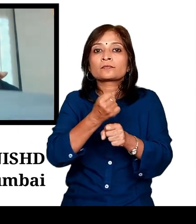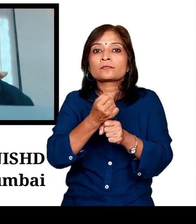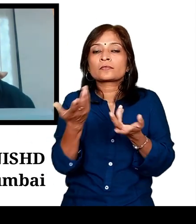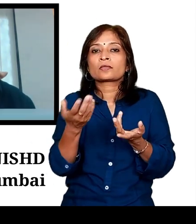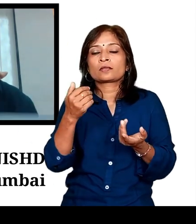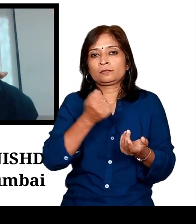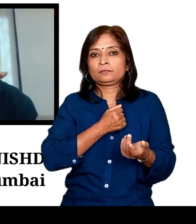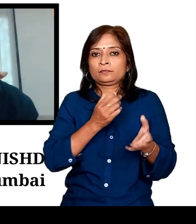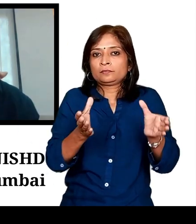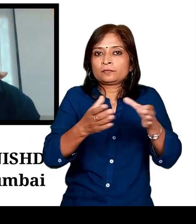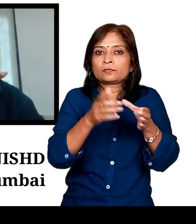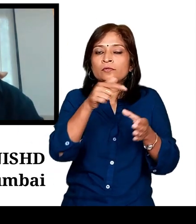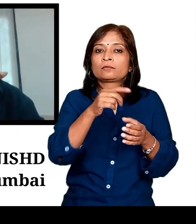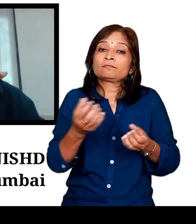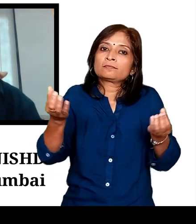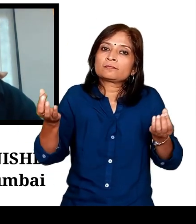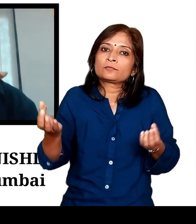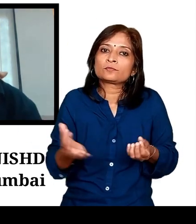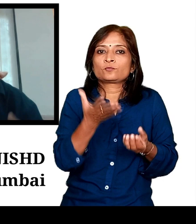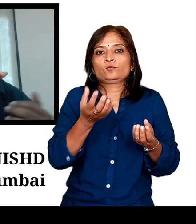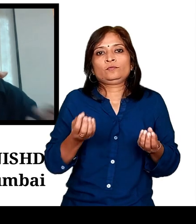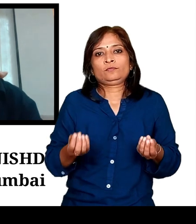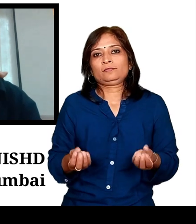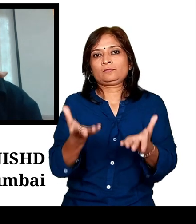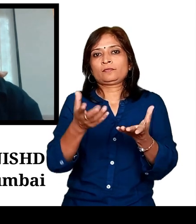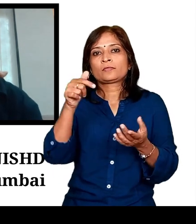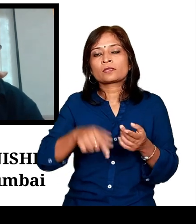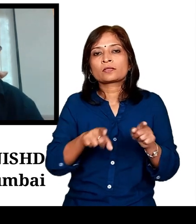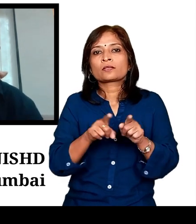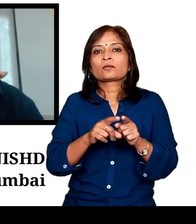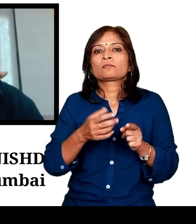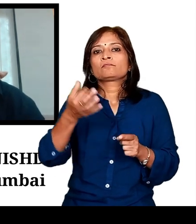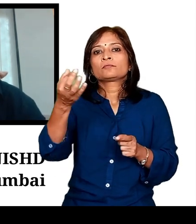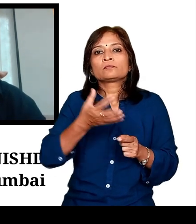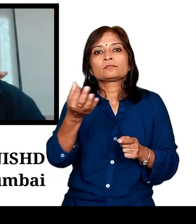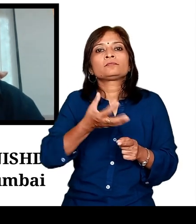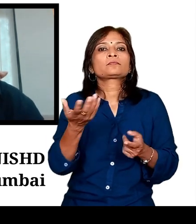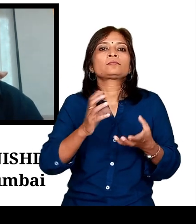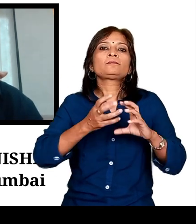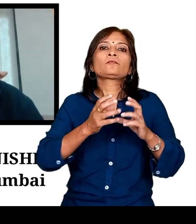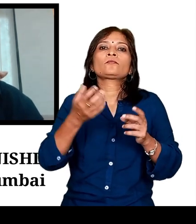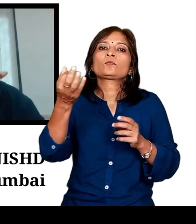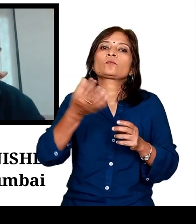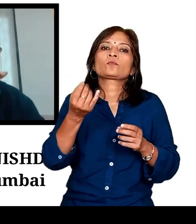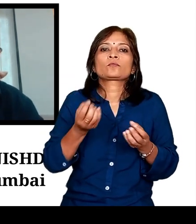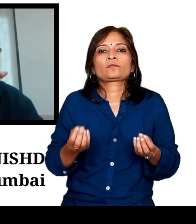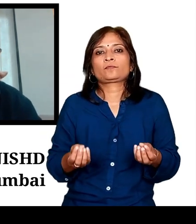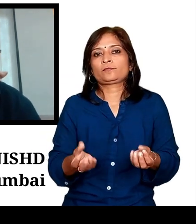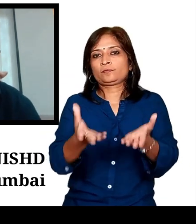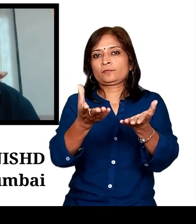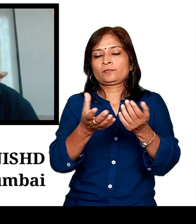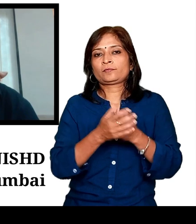डिपार्टमेंट ने थोड़े इनिशिएटिव लिए थे कि और कुछ एड्स एंड अप्लायंसेस को थोड़ा बढ़ाना चाहिए इसी के साथ